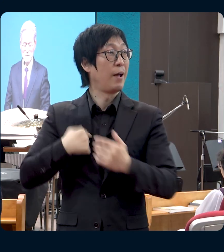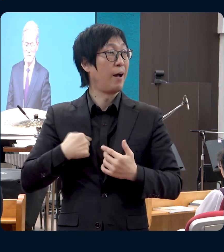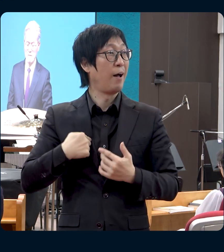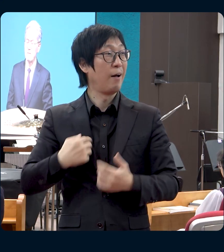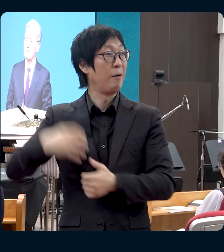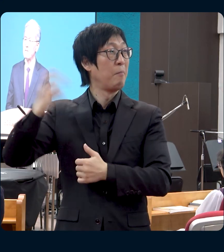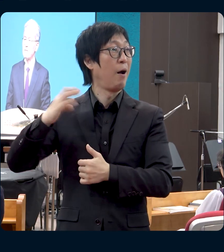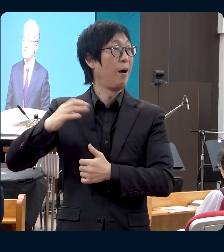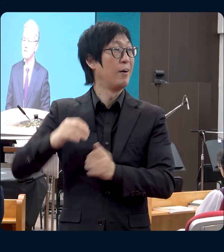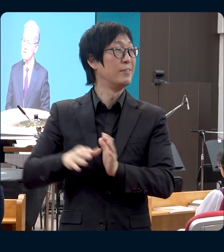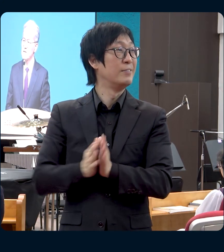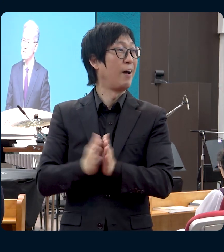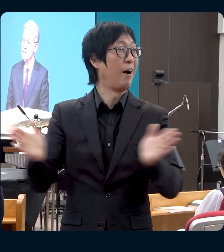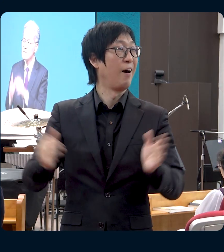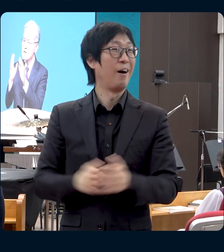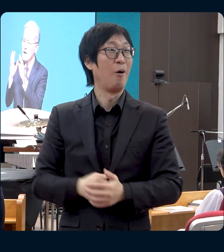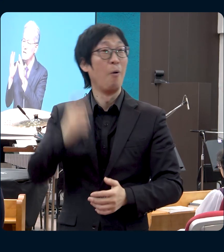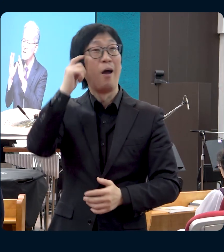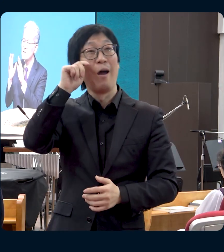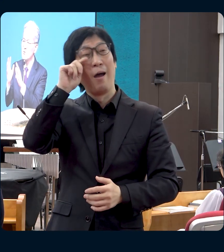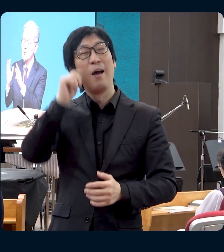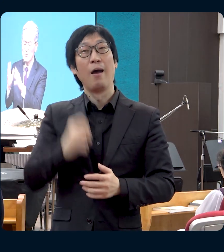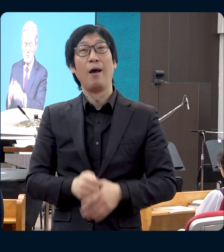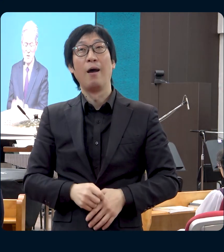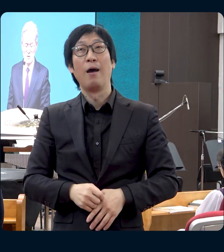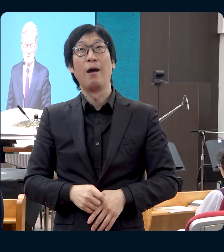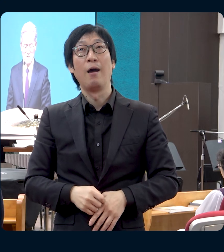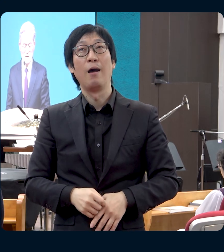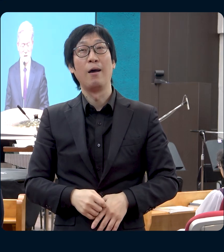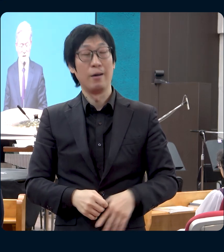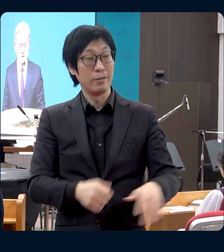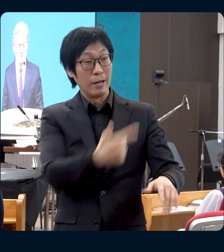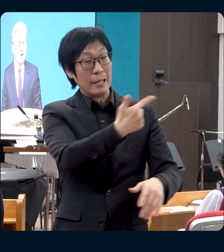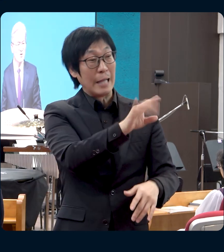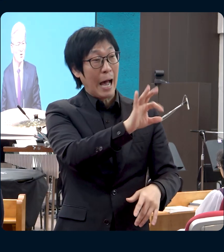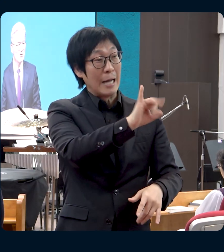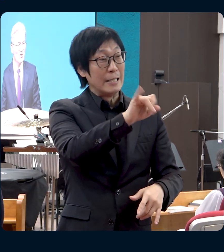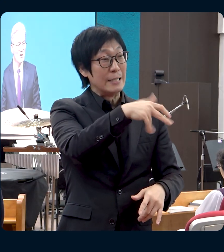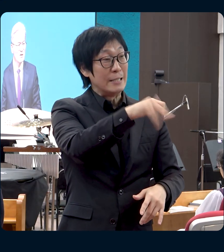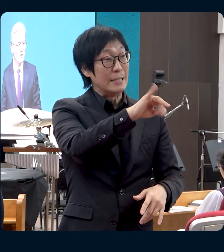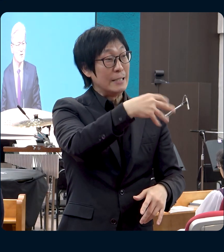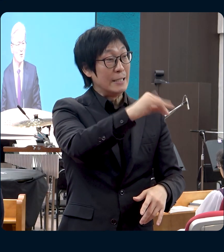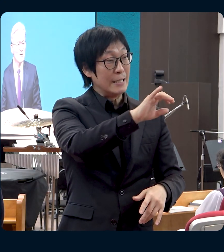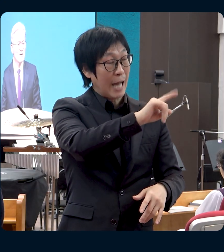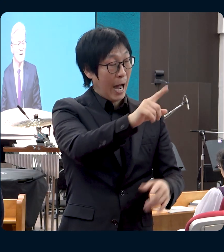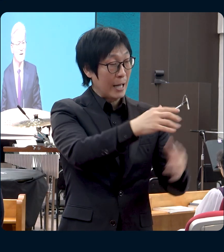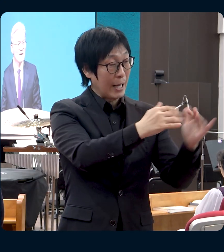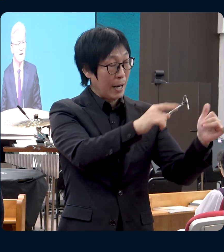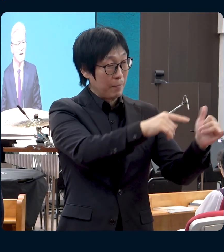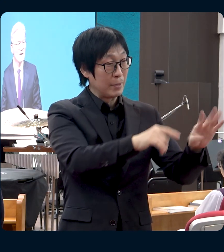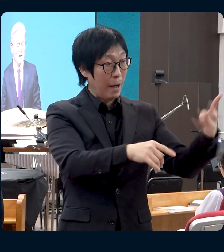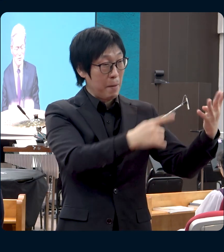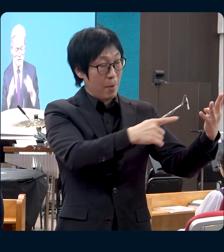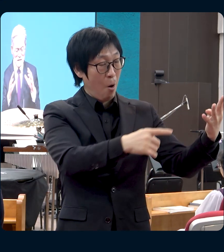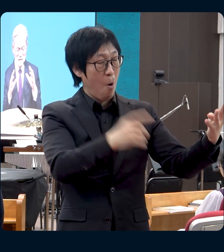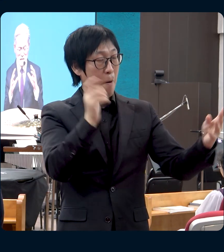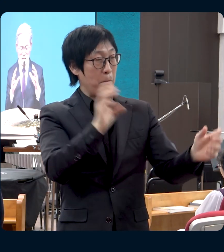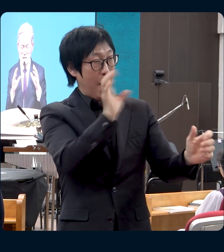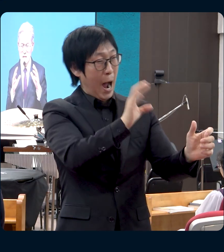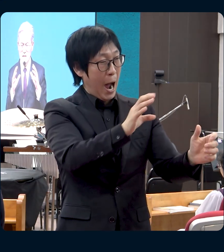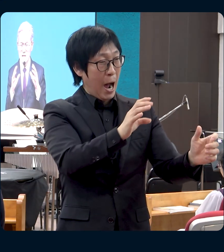시작하셨어요. 특히 나이지리아 성도들을 보면서 왜 저것들은 여기까지 와서